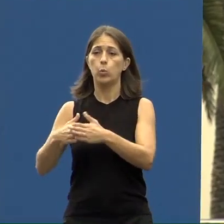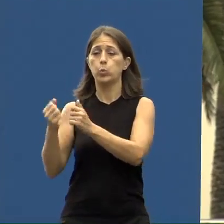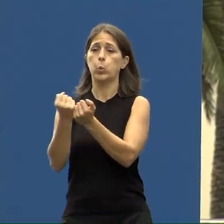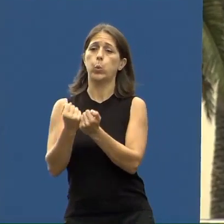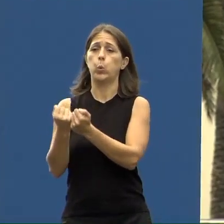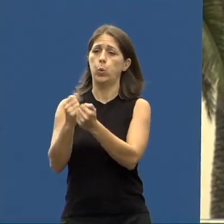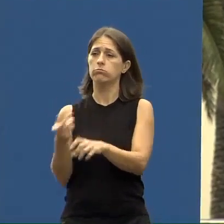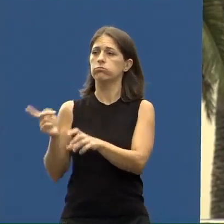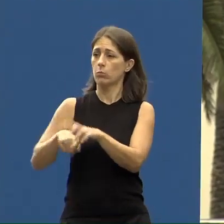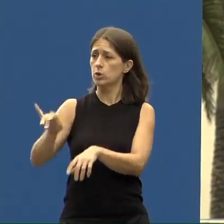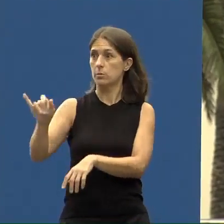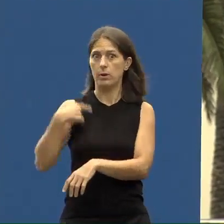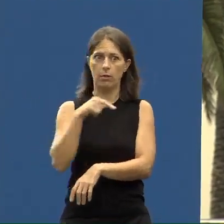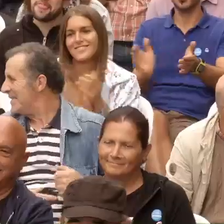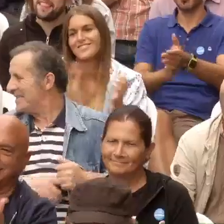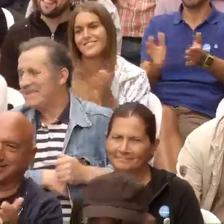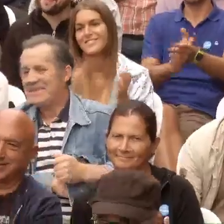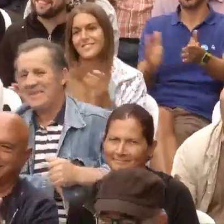escenarios.